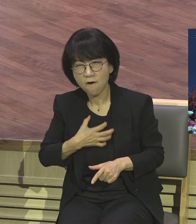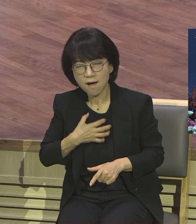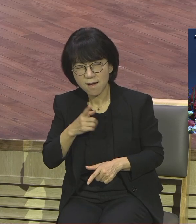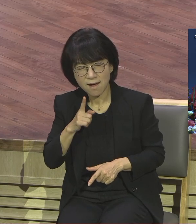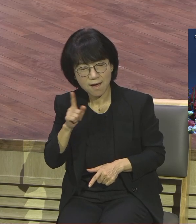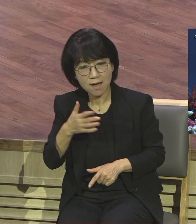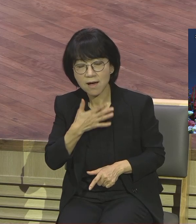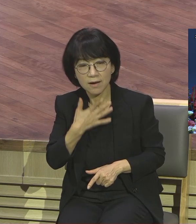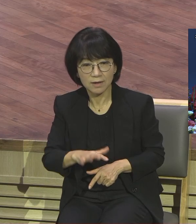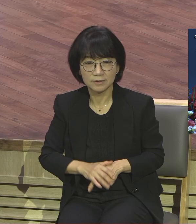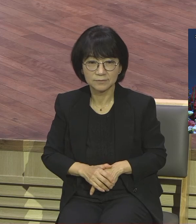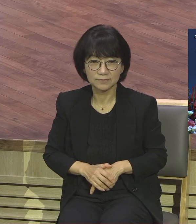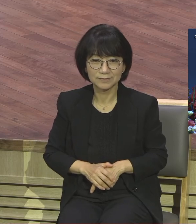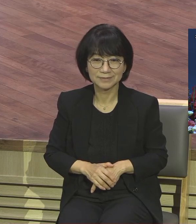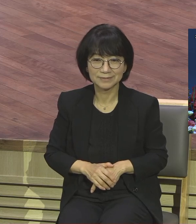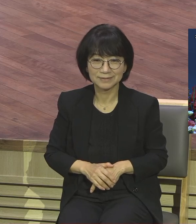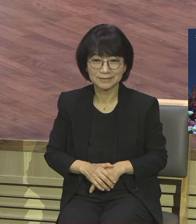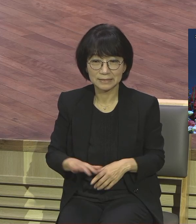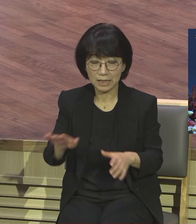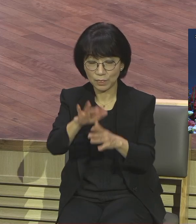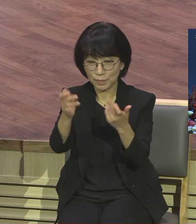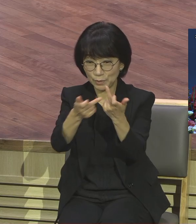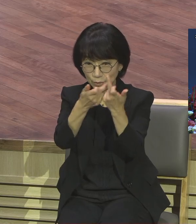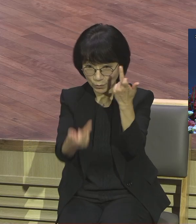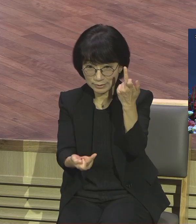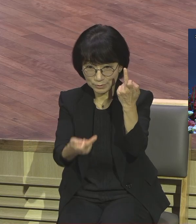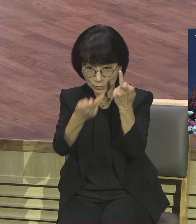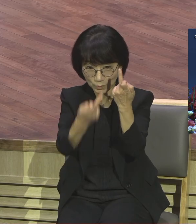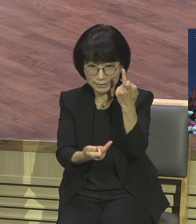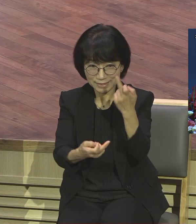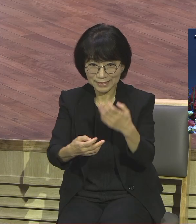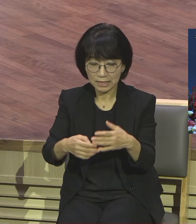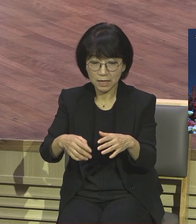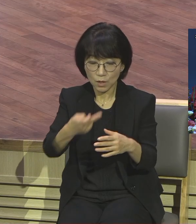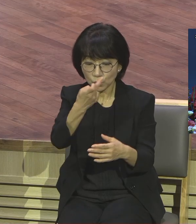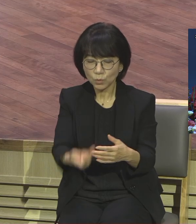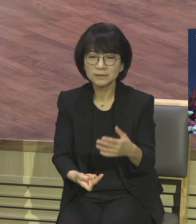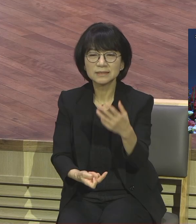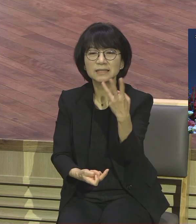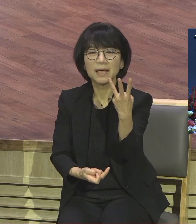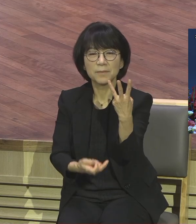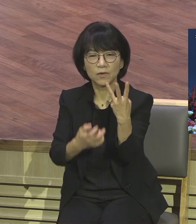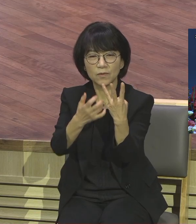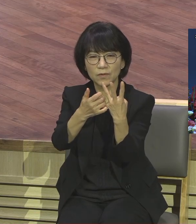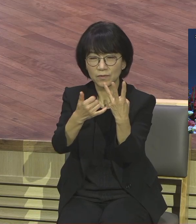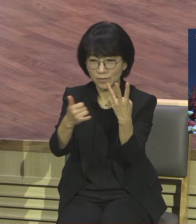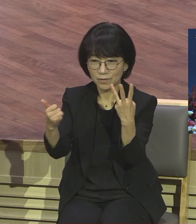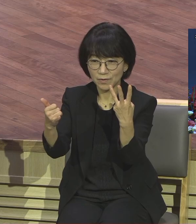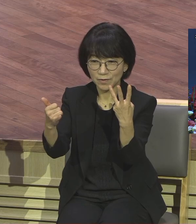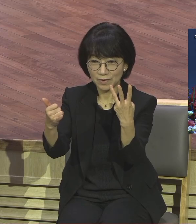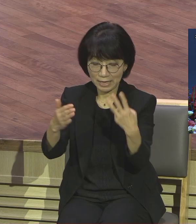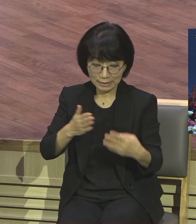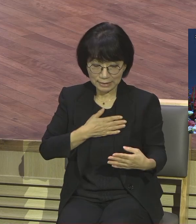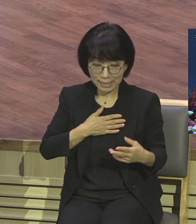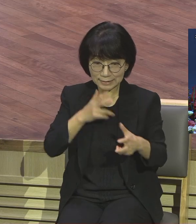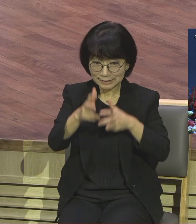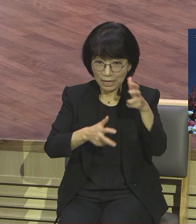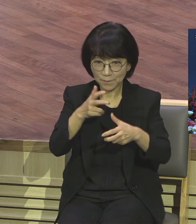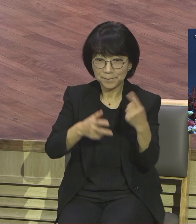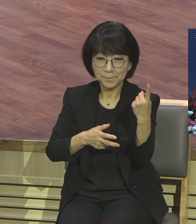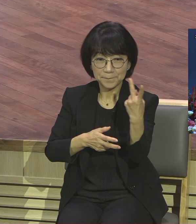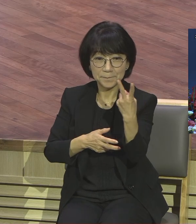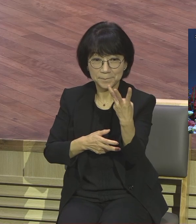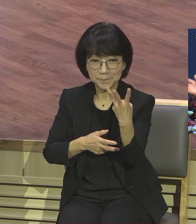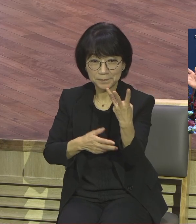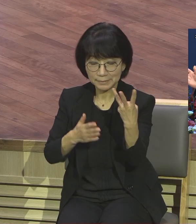그걸 정명이 잘 알잖아요. 내 동생이 셋이 있었어요. 그 내 밑에 내 사업체가 세 개 있었어요. 너 하나씩 다 가져.